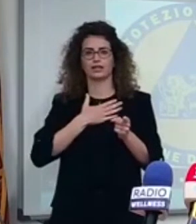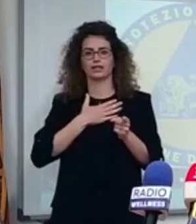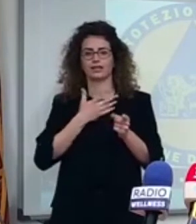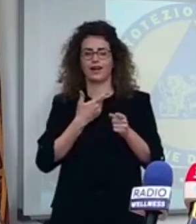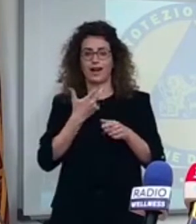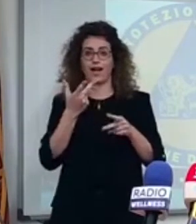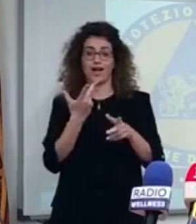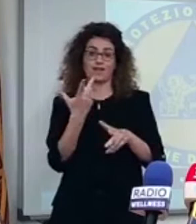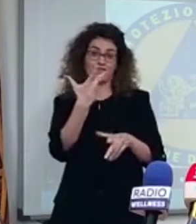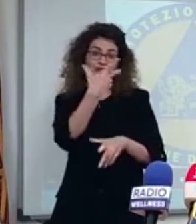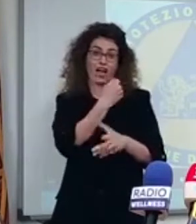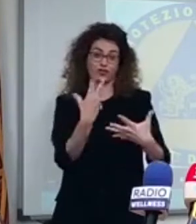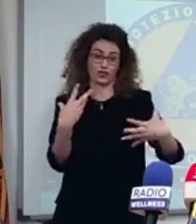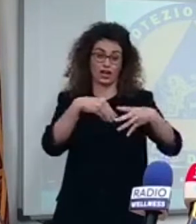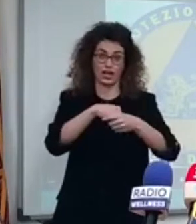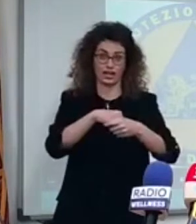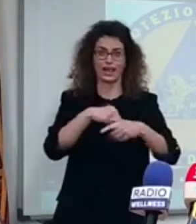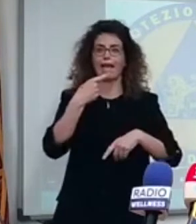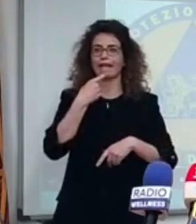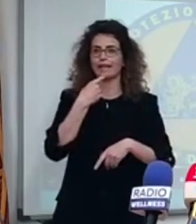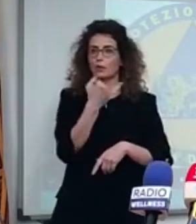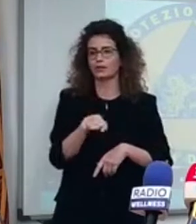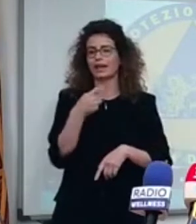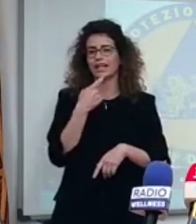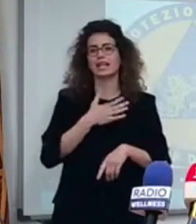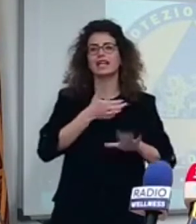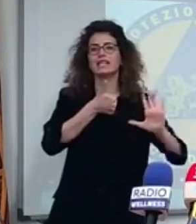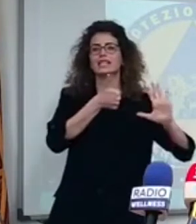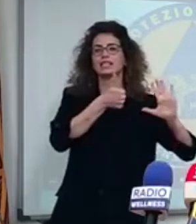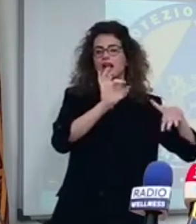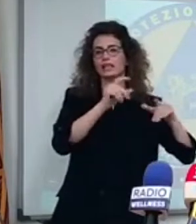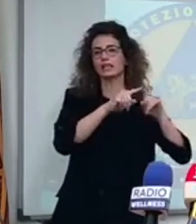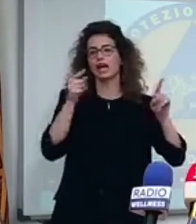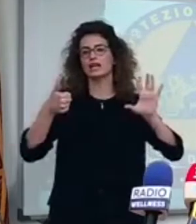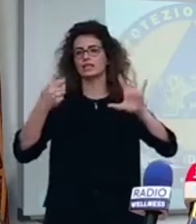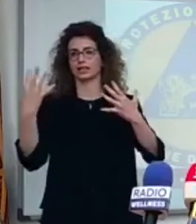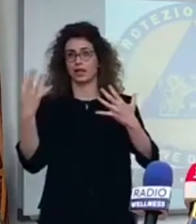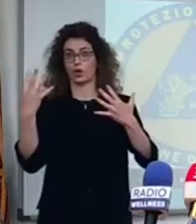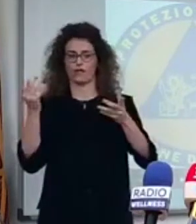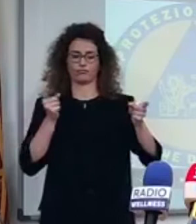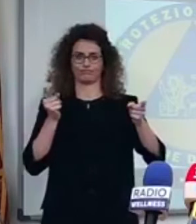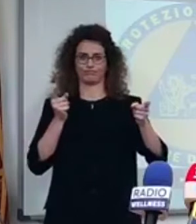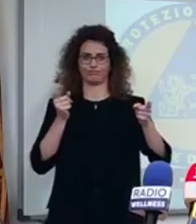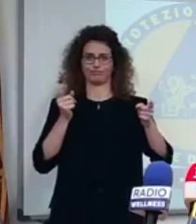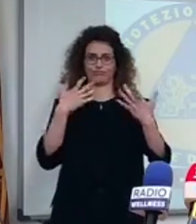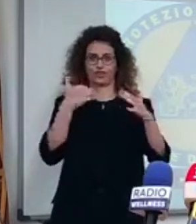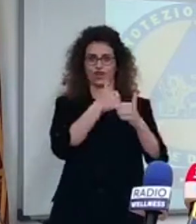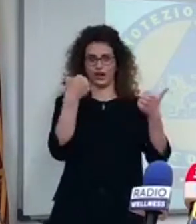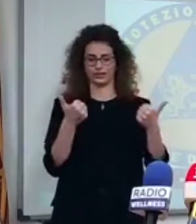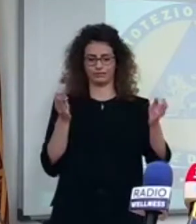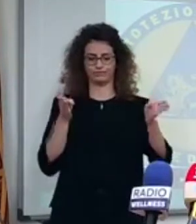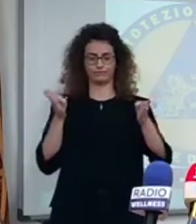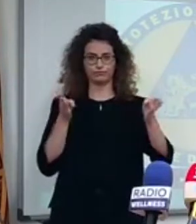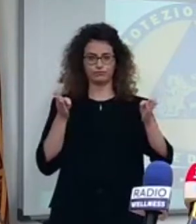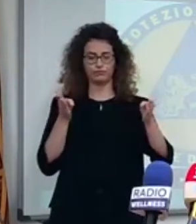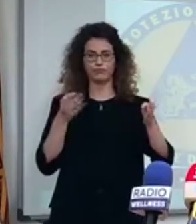nella vaccinazione, che sono i 60-69 anni, quindi questo decennio, e stiamo parlando di